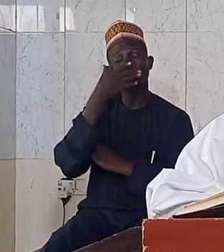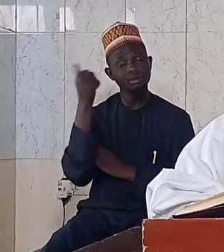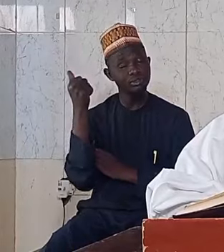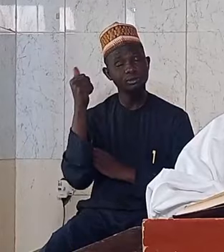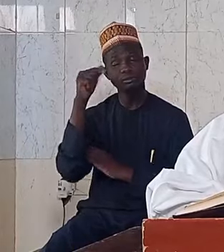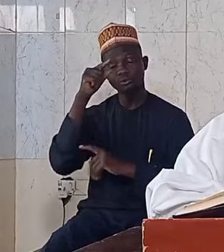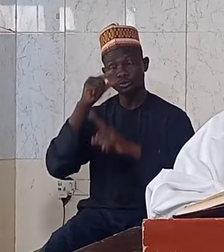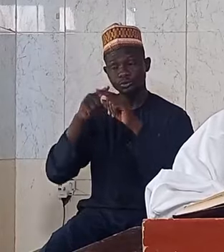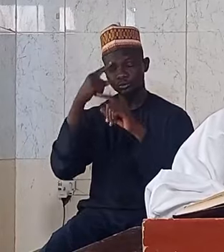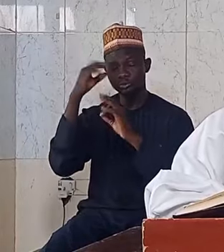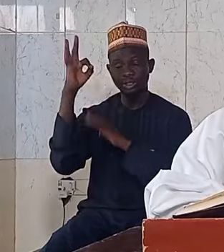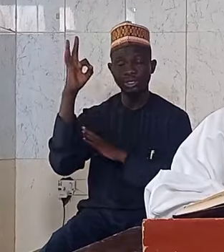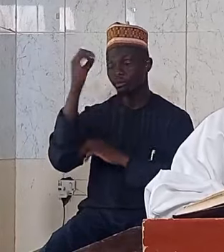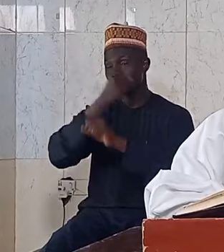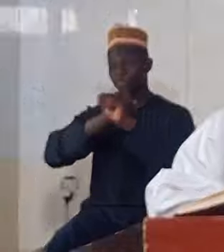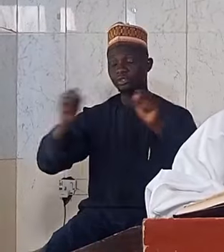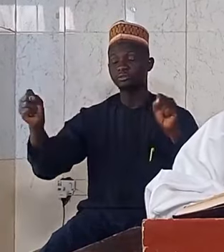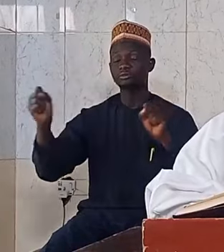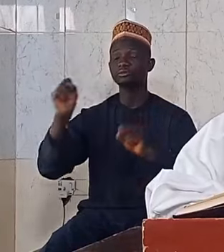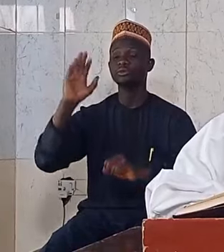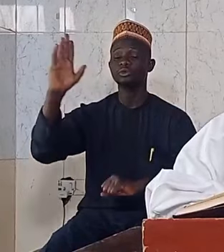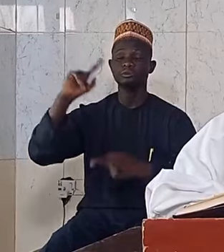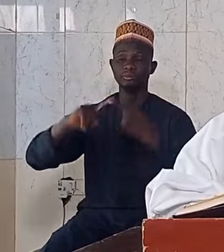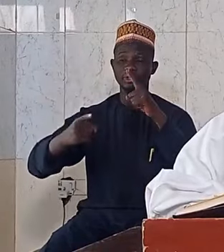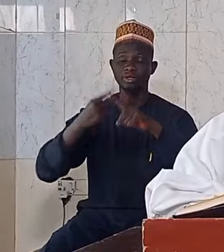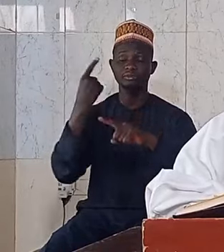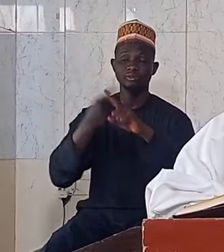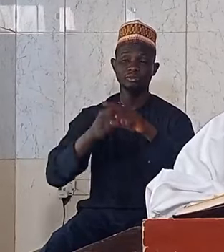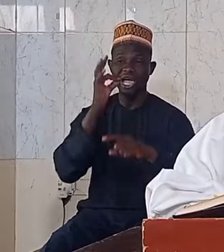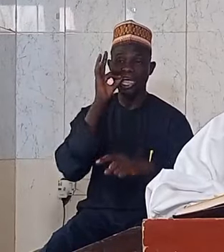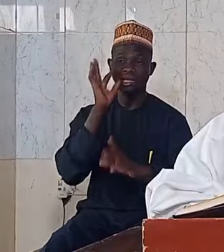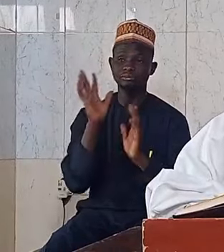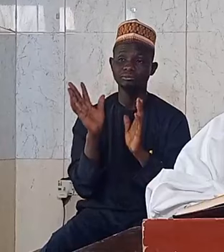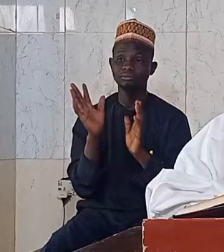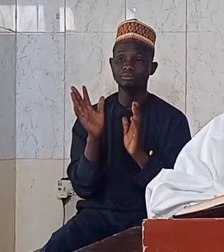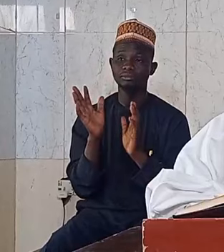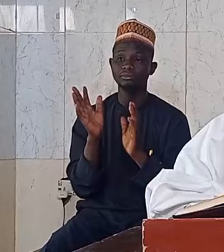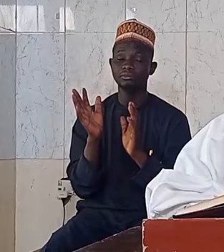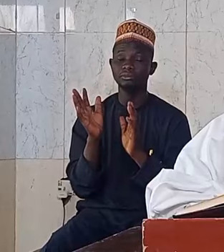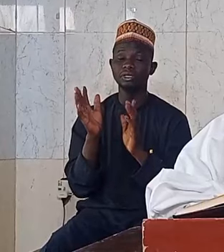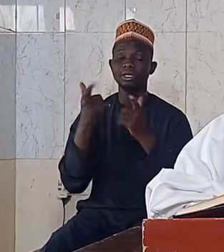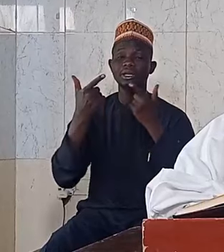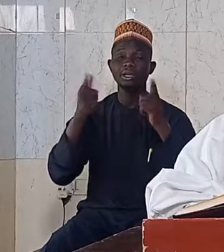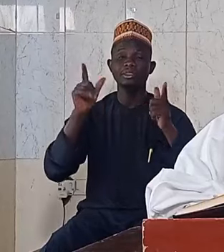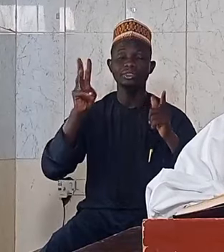yi yaƙi kuma don a ceto waɗannan mutane a fito da su daga wannan ƙangi